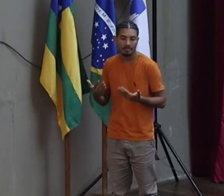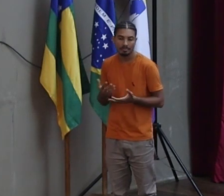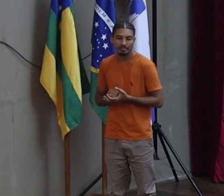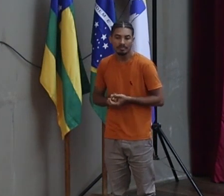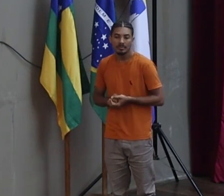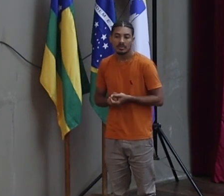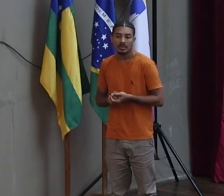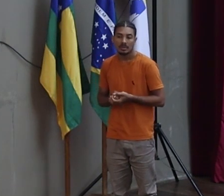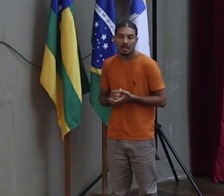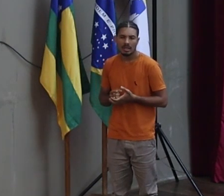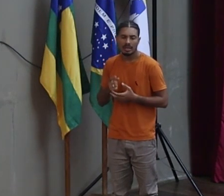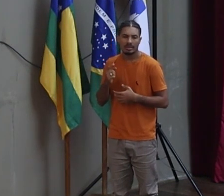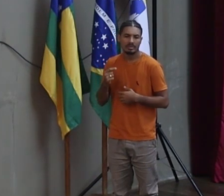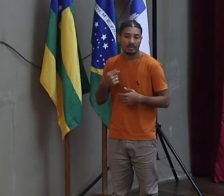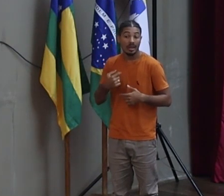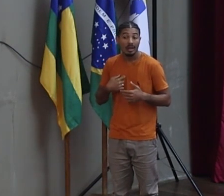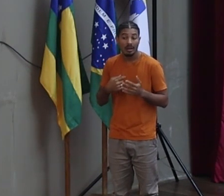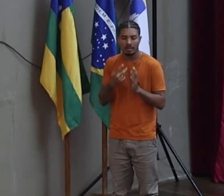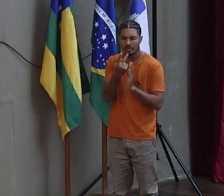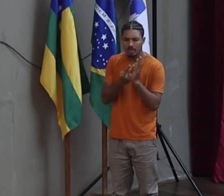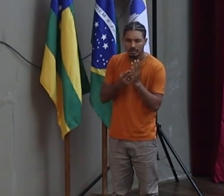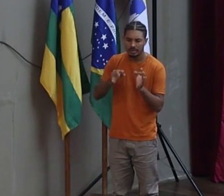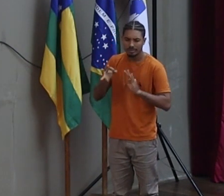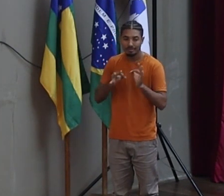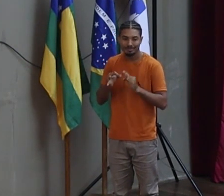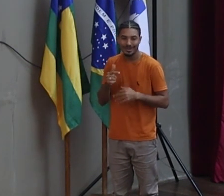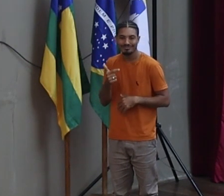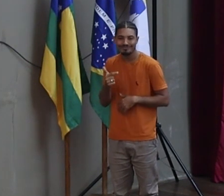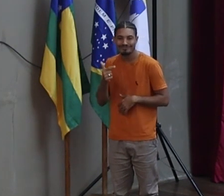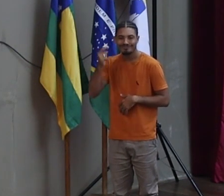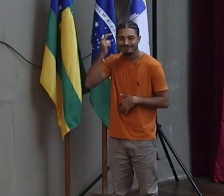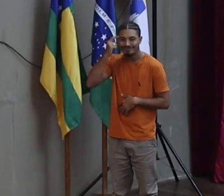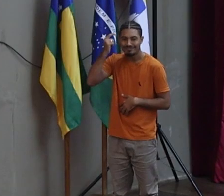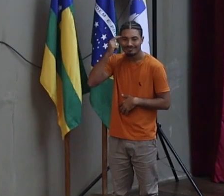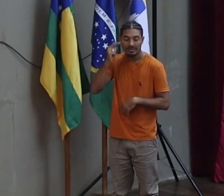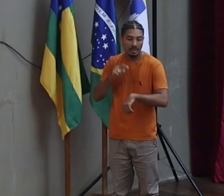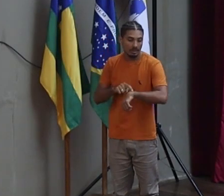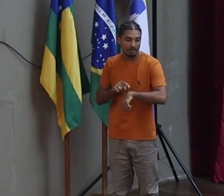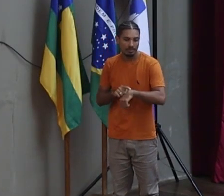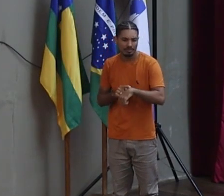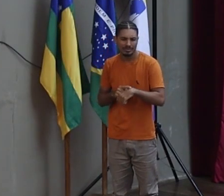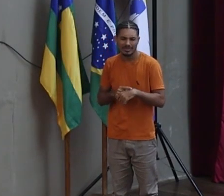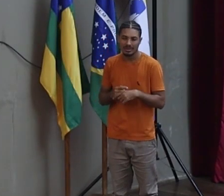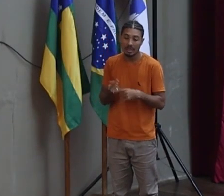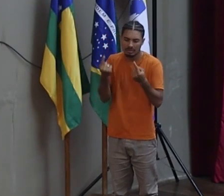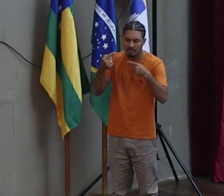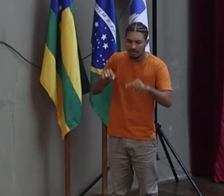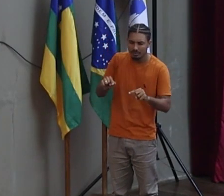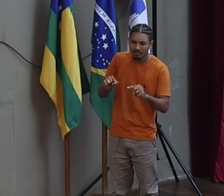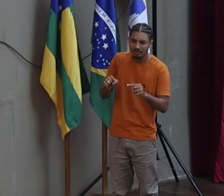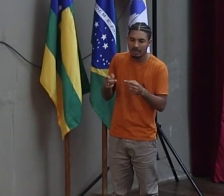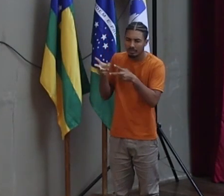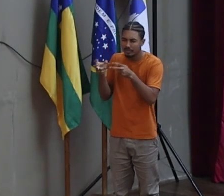como eu previa, eu acho que eu não vou ter tempo de pensar em desafios e perspectivas para fazer